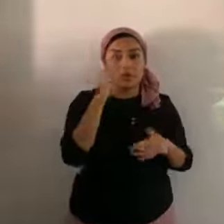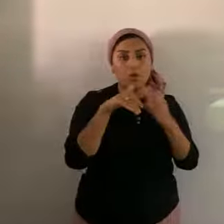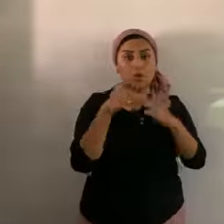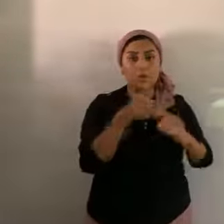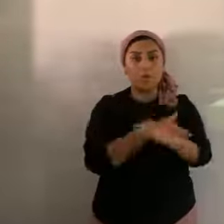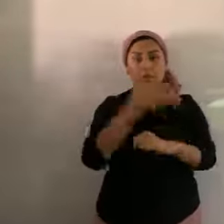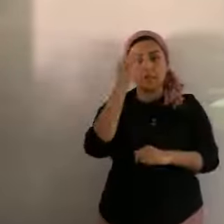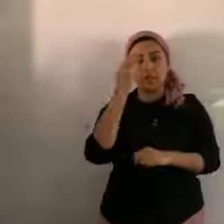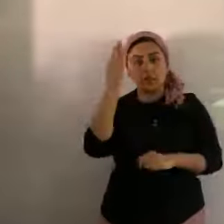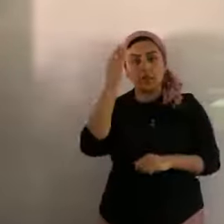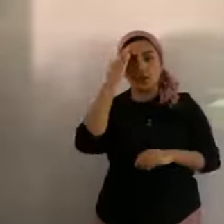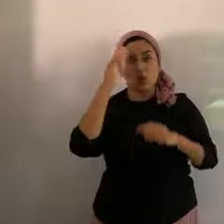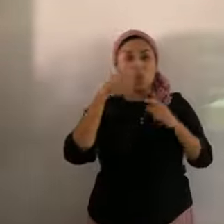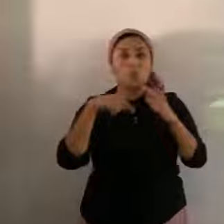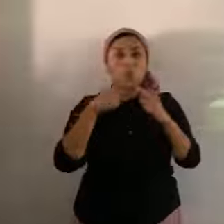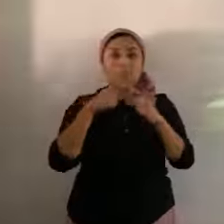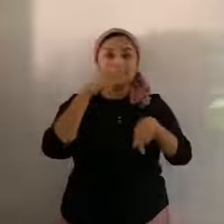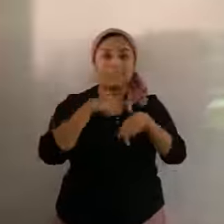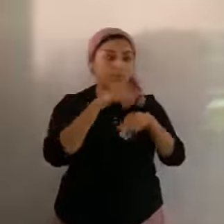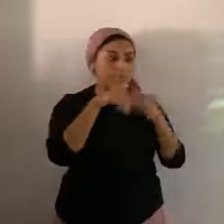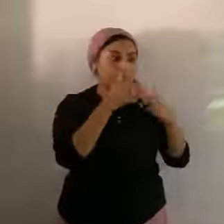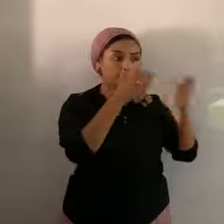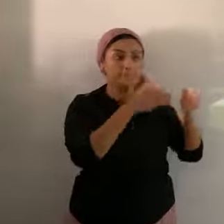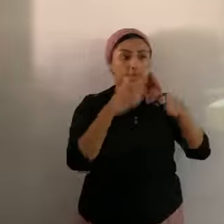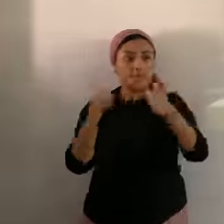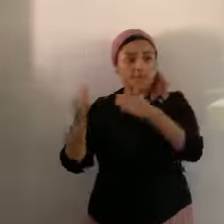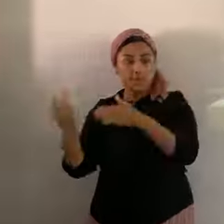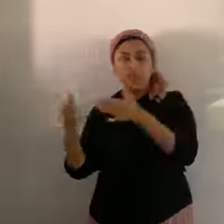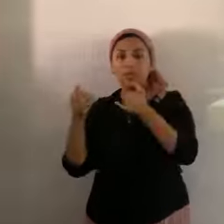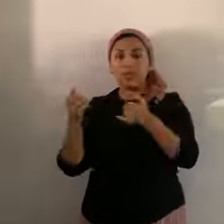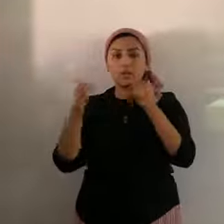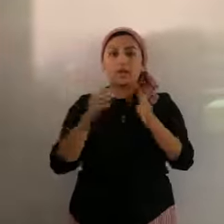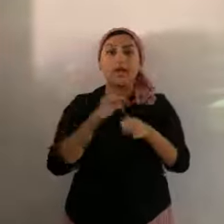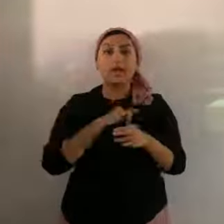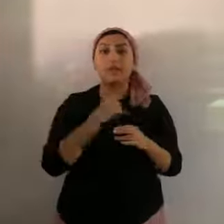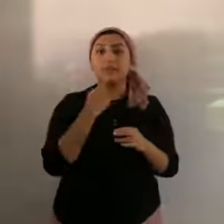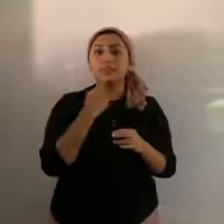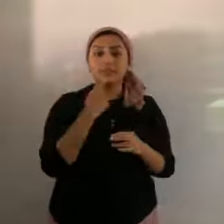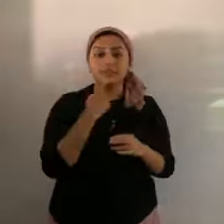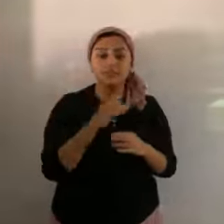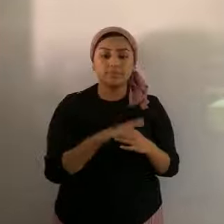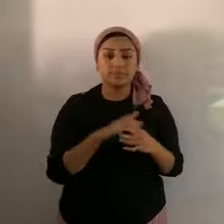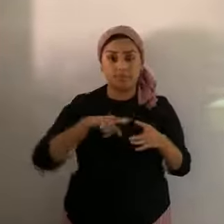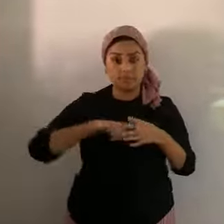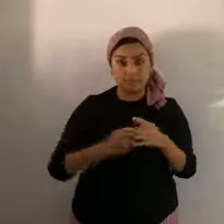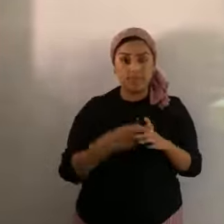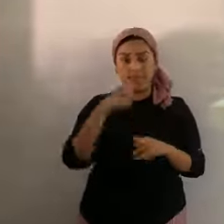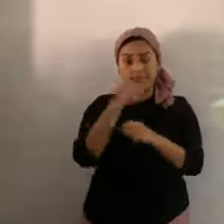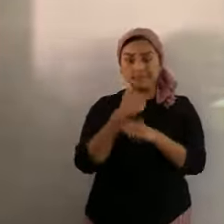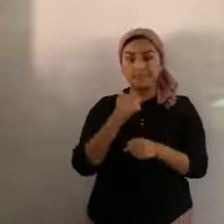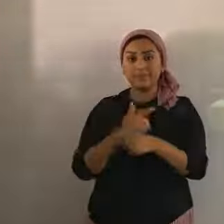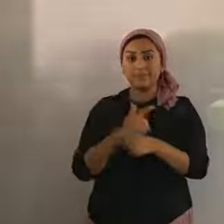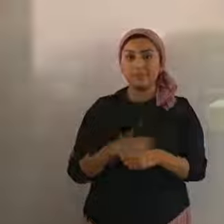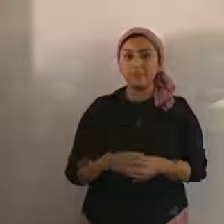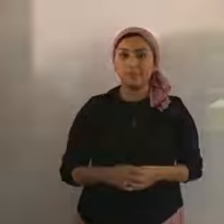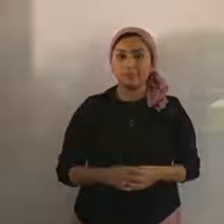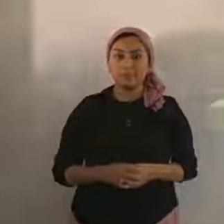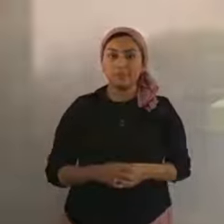Todopoderoso y Él sabe cuándo es la época de cada cosa. Ahora, yo dije esto en un principio, amados Sahin, amadas